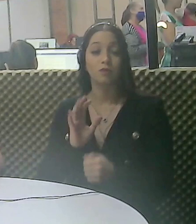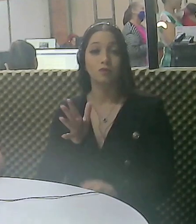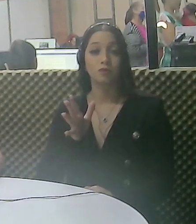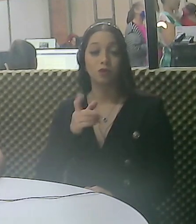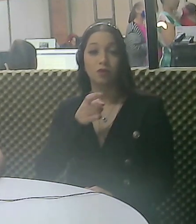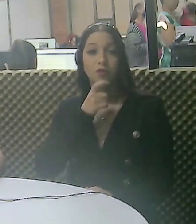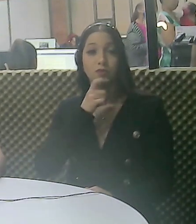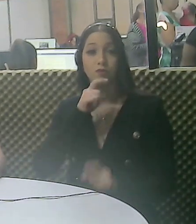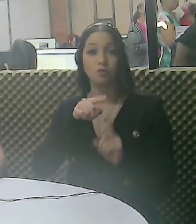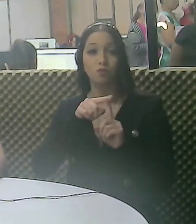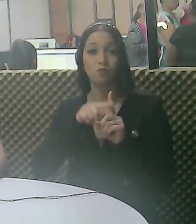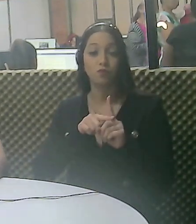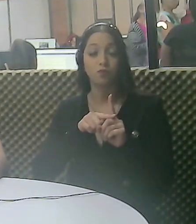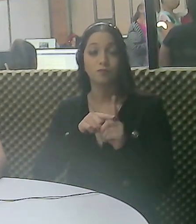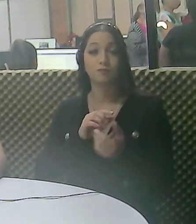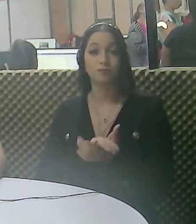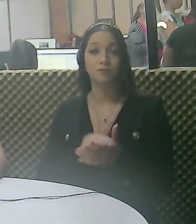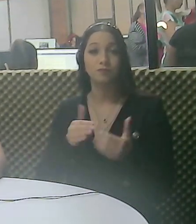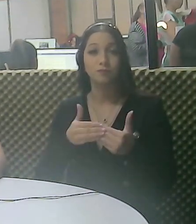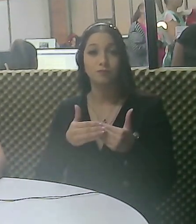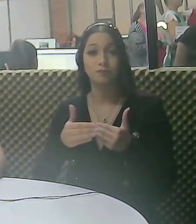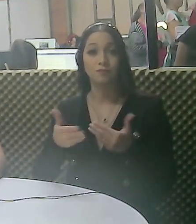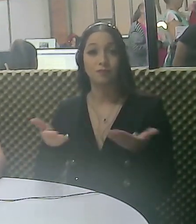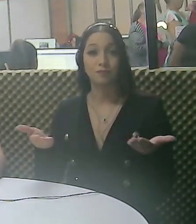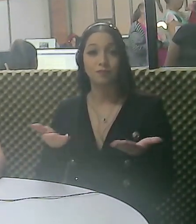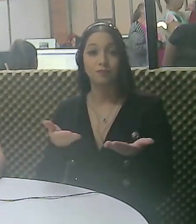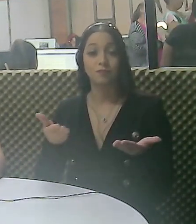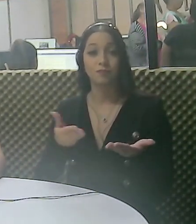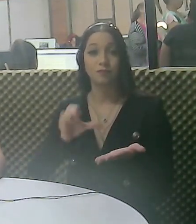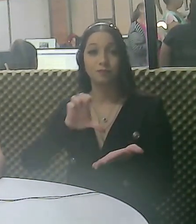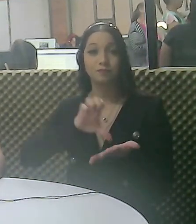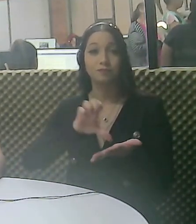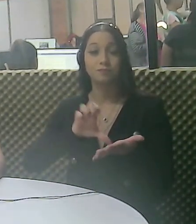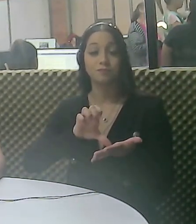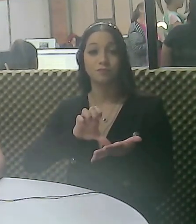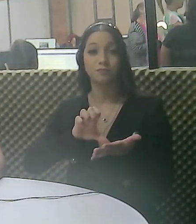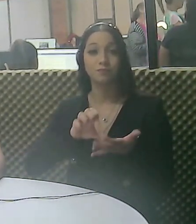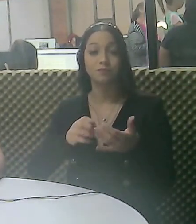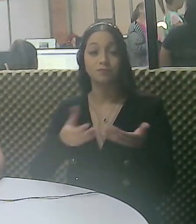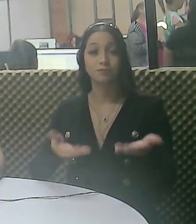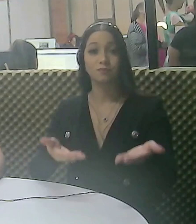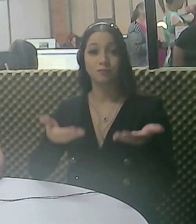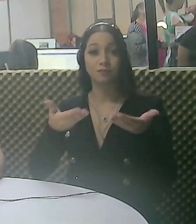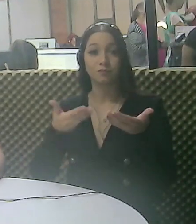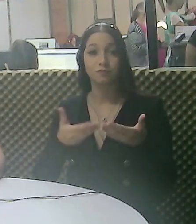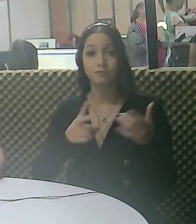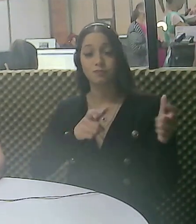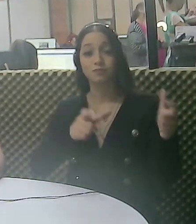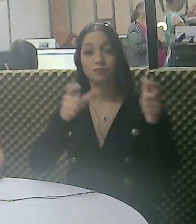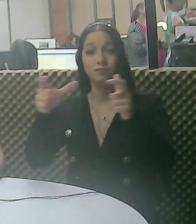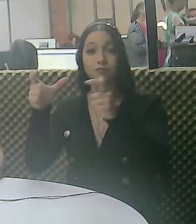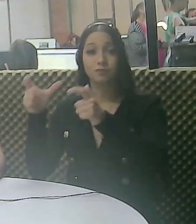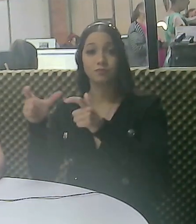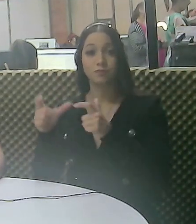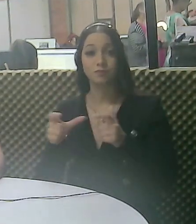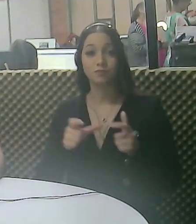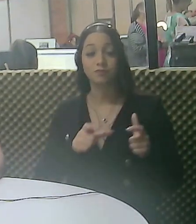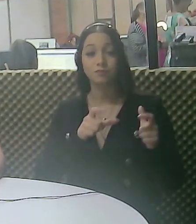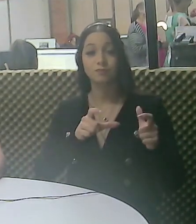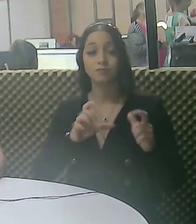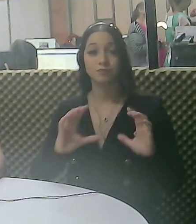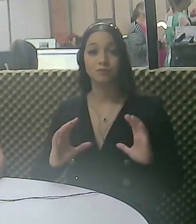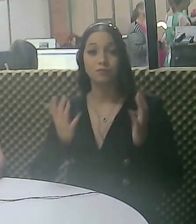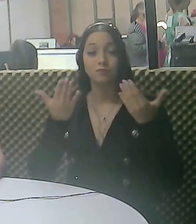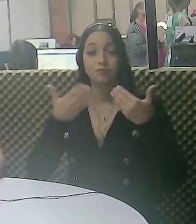baixas temperaturas. A partir de hoje, os postos de coleta já estão disponíveis em diferentes pontos da cidade. A